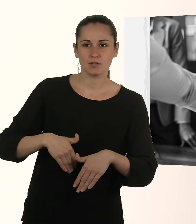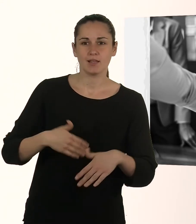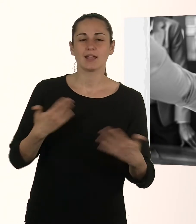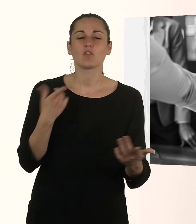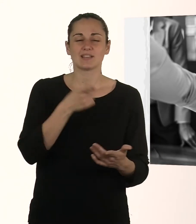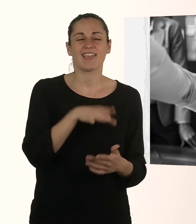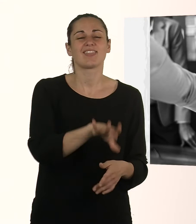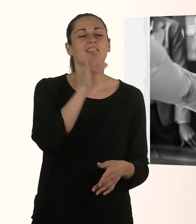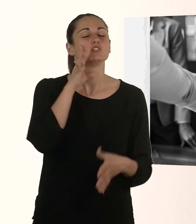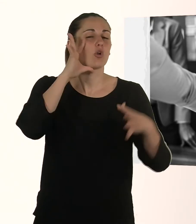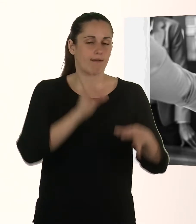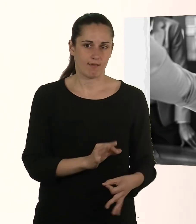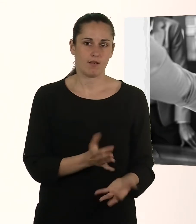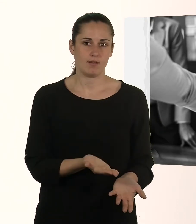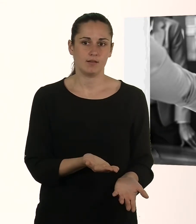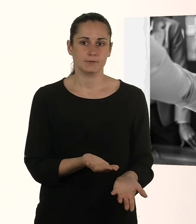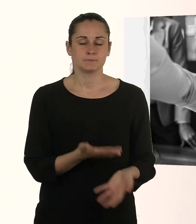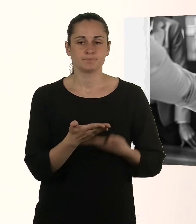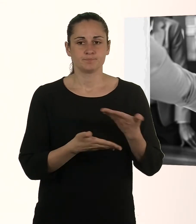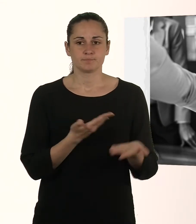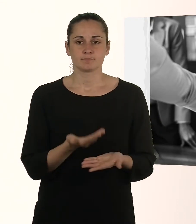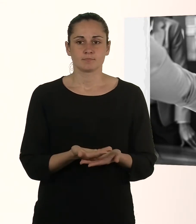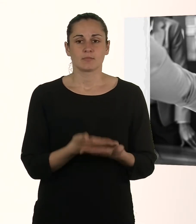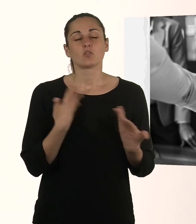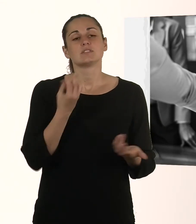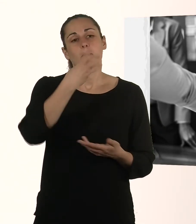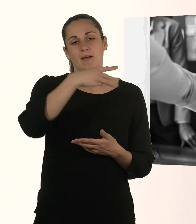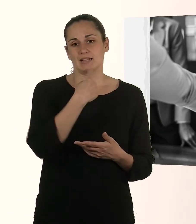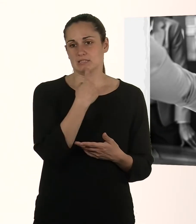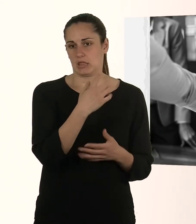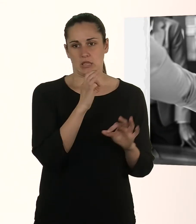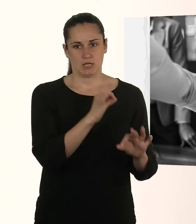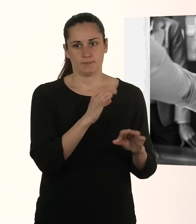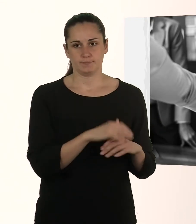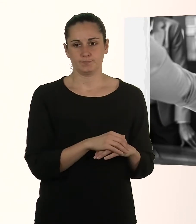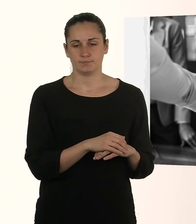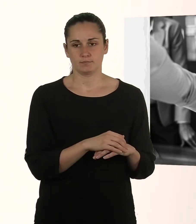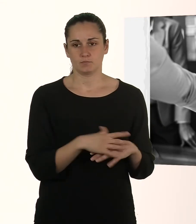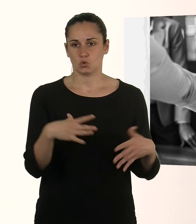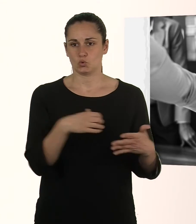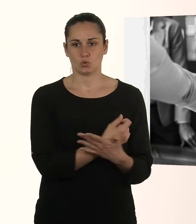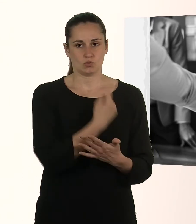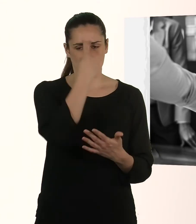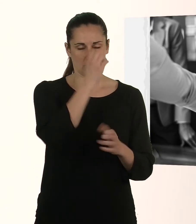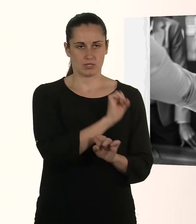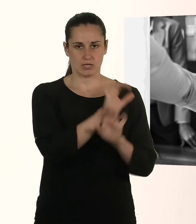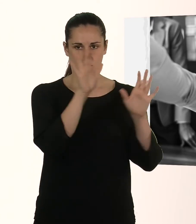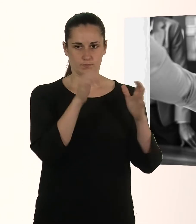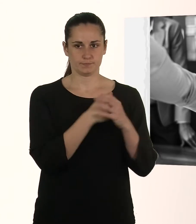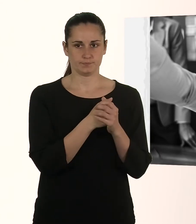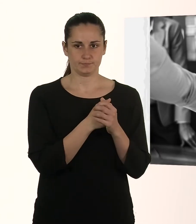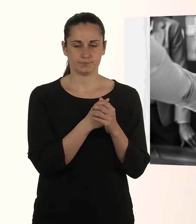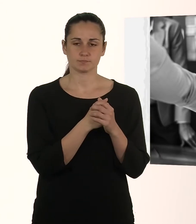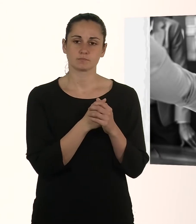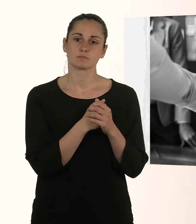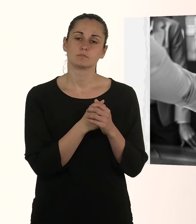toma realmente la decisión importante. Bueno, Marqués, todas estas cosas ya las tenía de alguna forma ahí en la